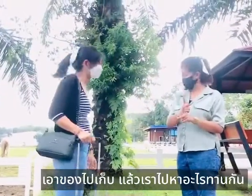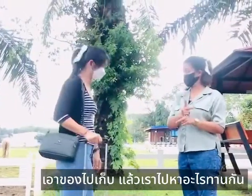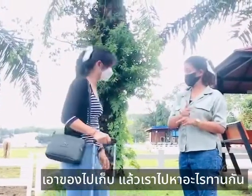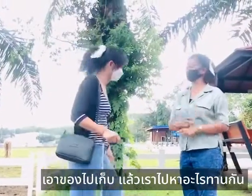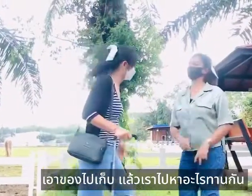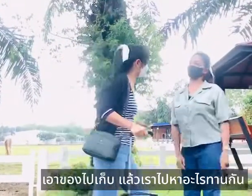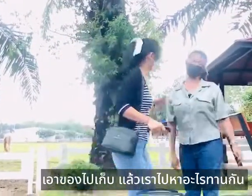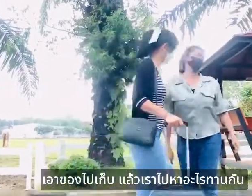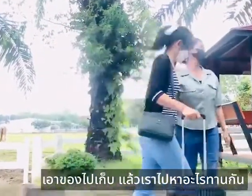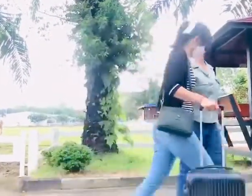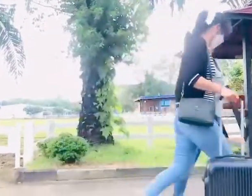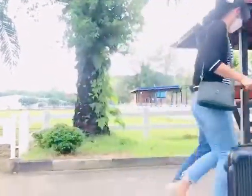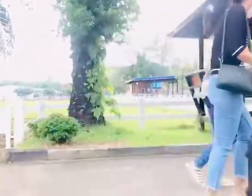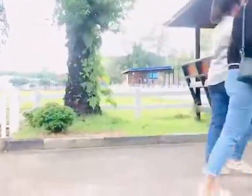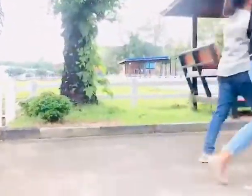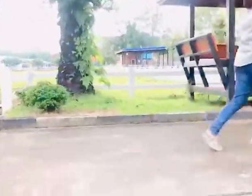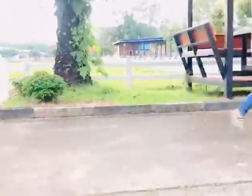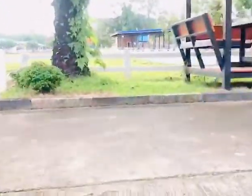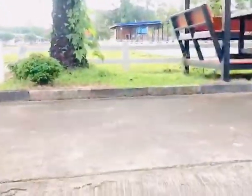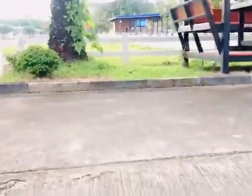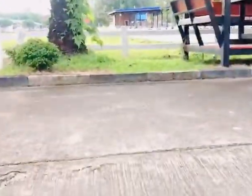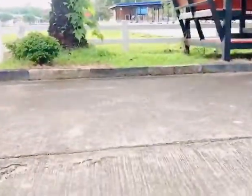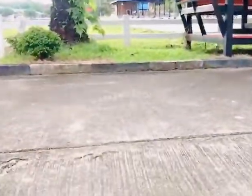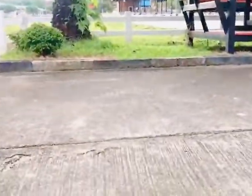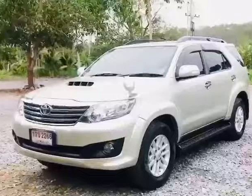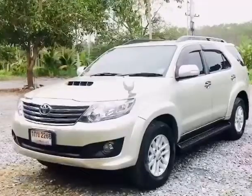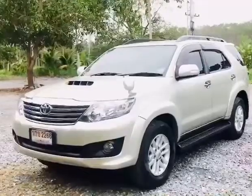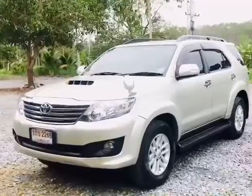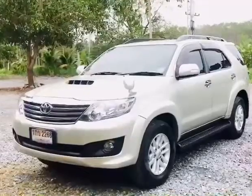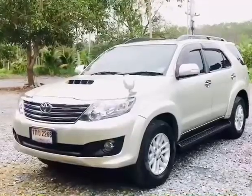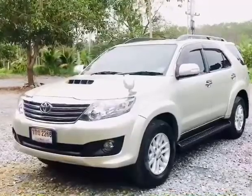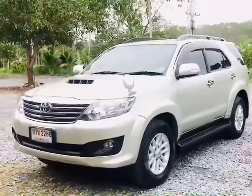เอาของไปเก็บแล้วเราไปหาอะไรทานกัน